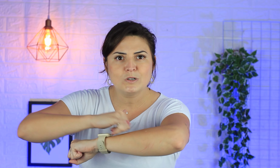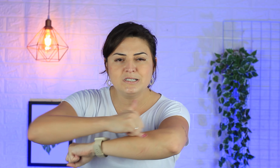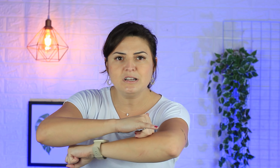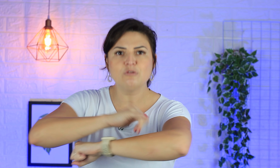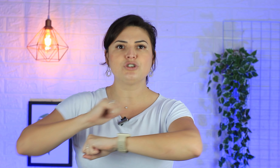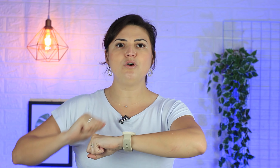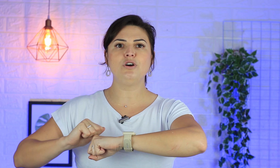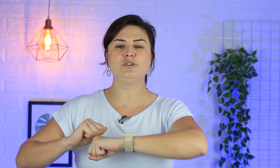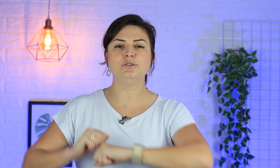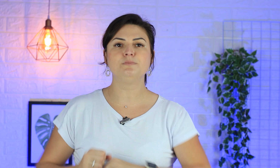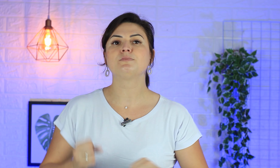Sinal de gordo,